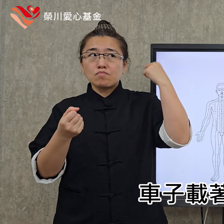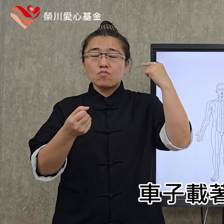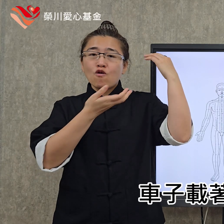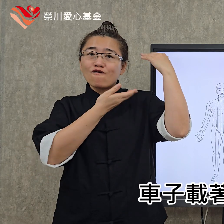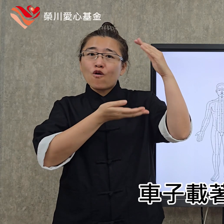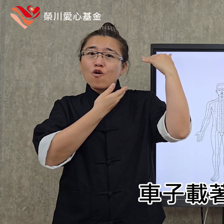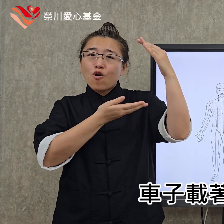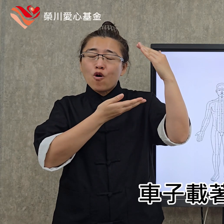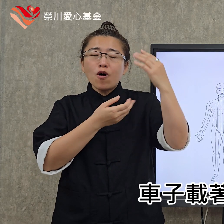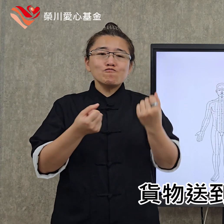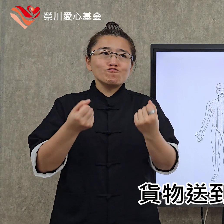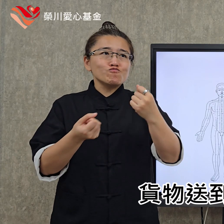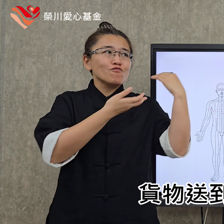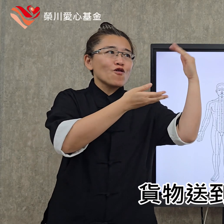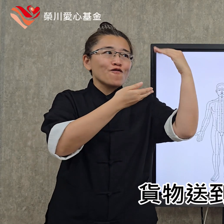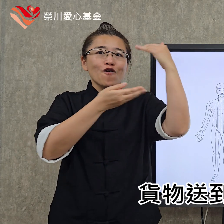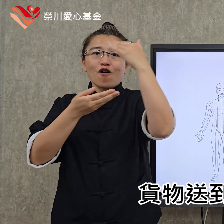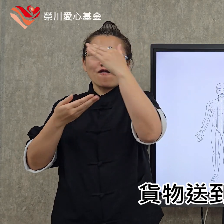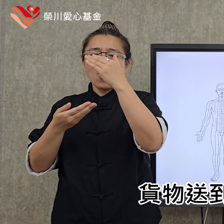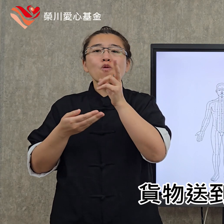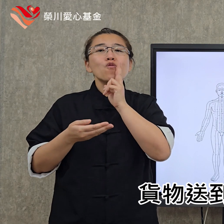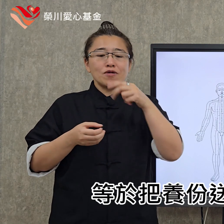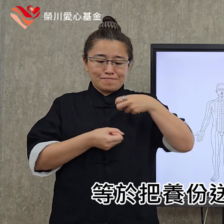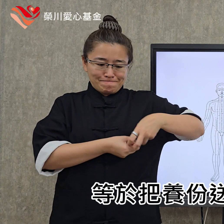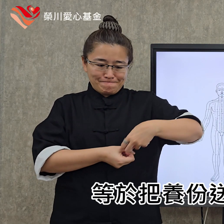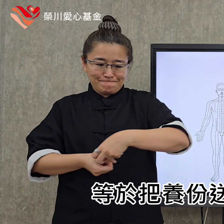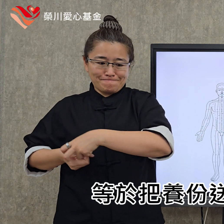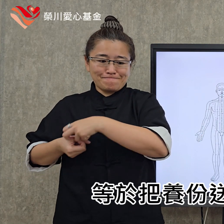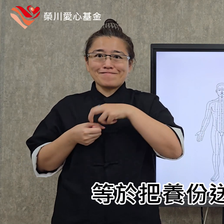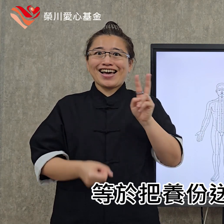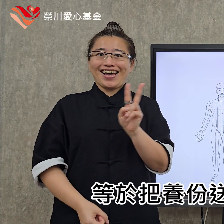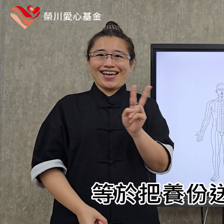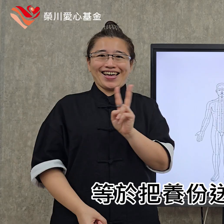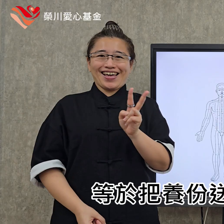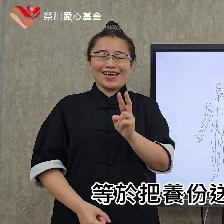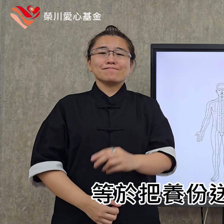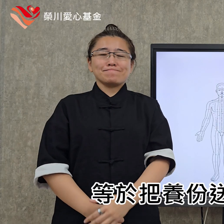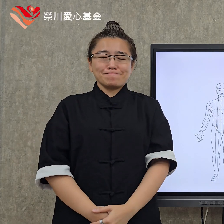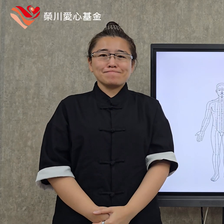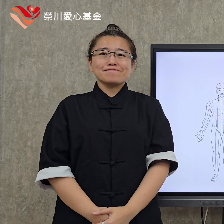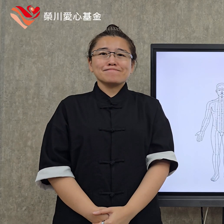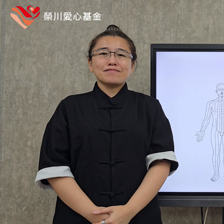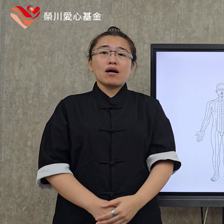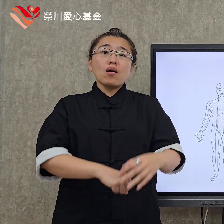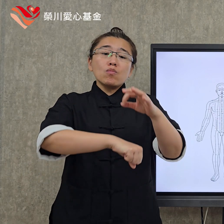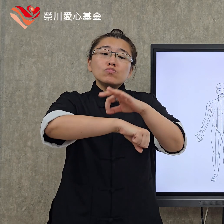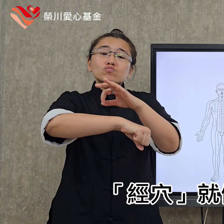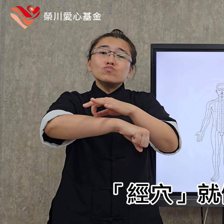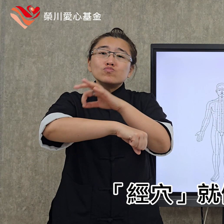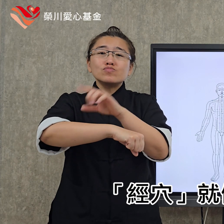物，貨物送到各個地方，就等於將養分送到身體咁樣。經穴